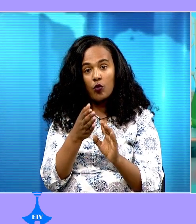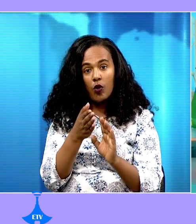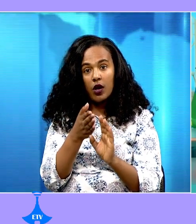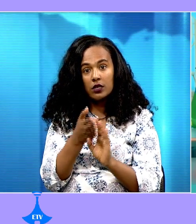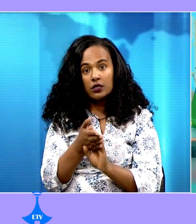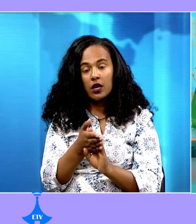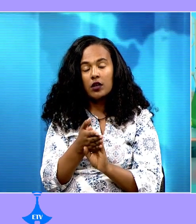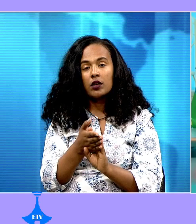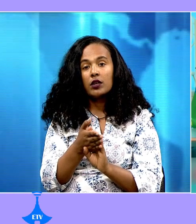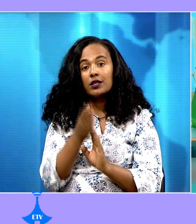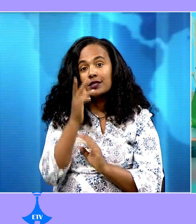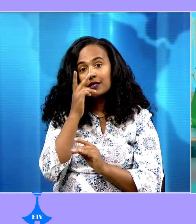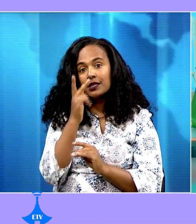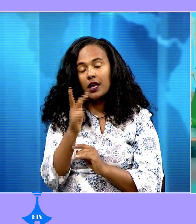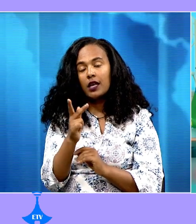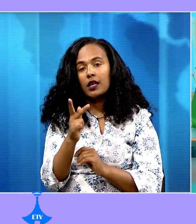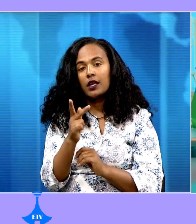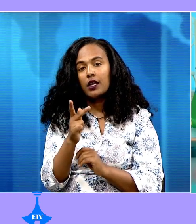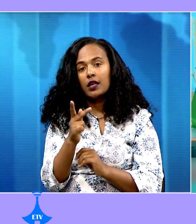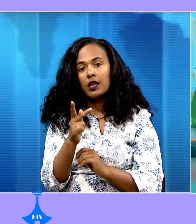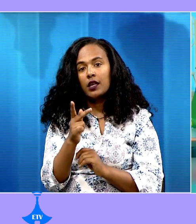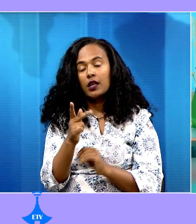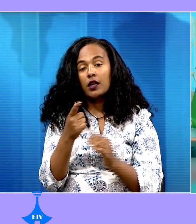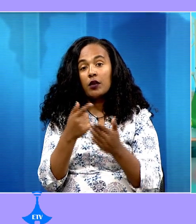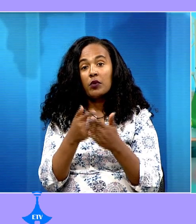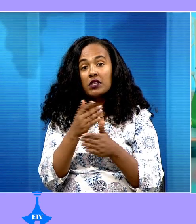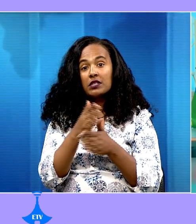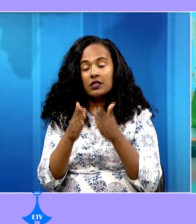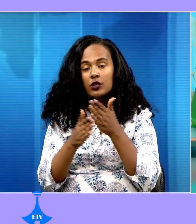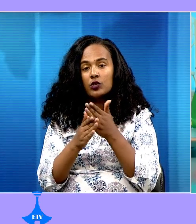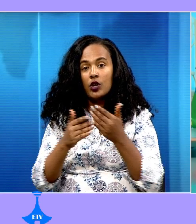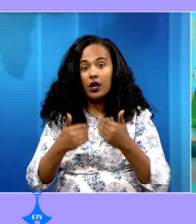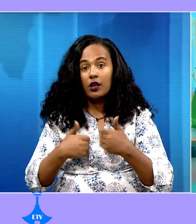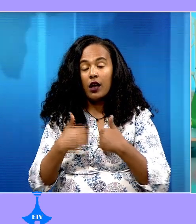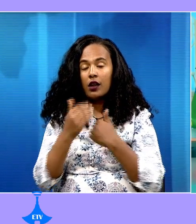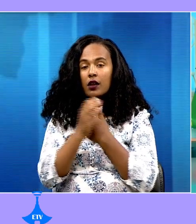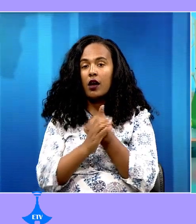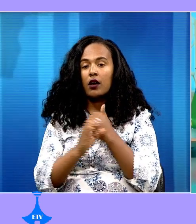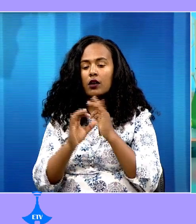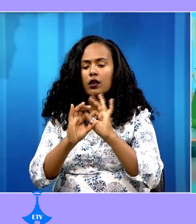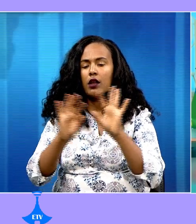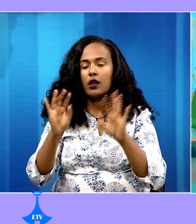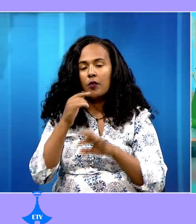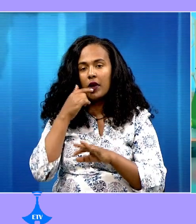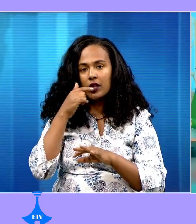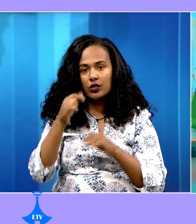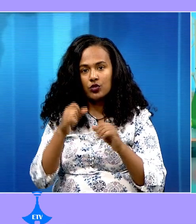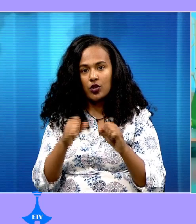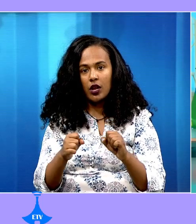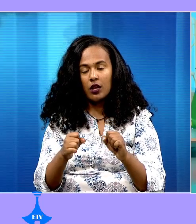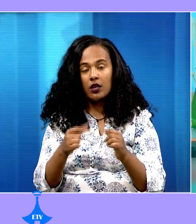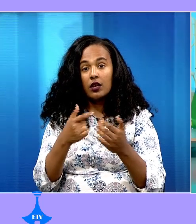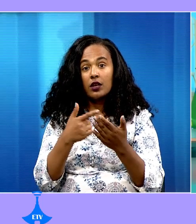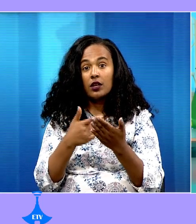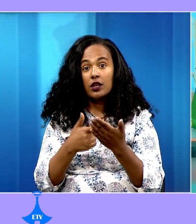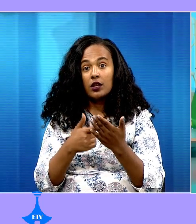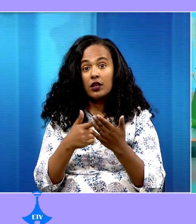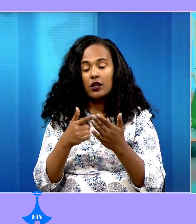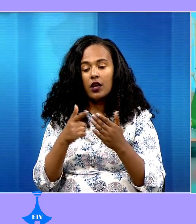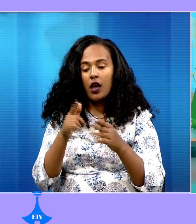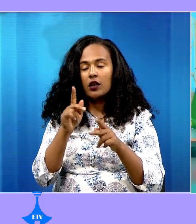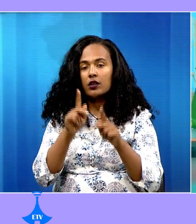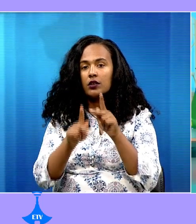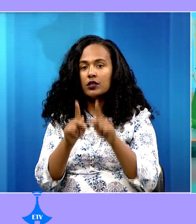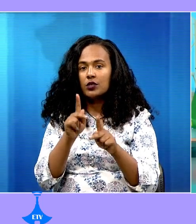ትልቅ ከመሆኑ አንጻር ሲታይ በዚህ ደረጃ ያለ ሀገርም የለም ዓለም ላይ። ይህን ያህል ፖፑሌሽን፣ ይህን ያህል አቅም፣ ይህን